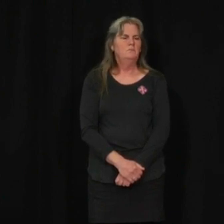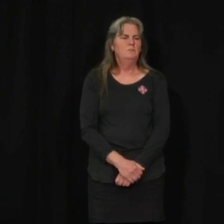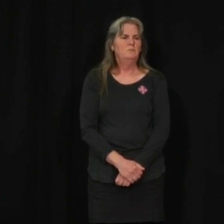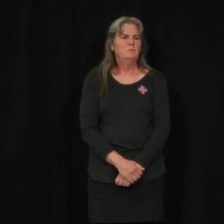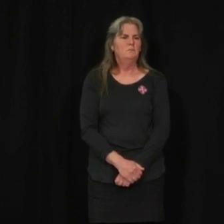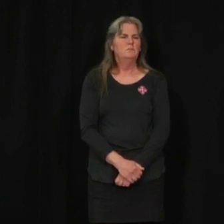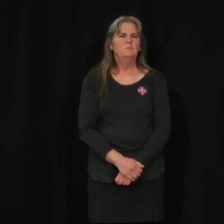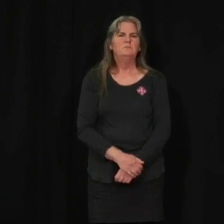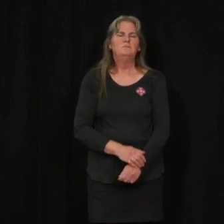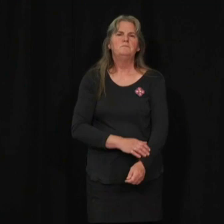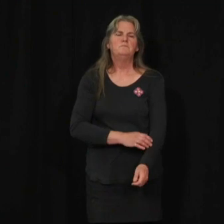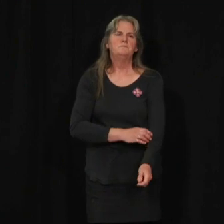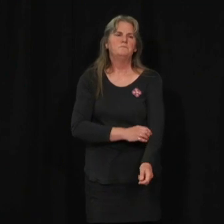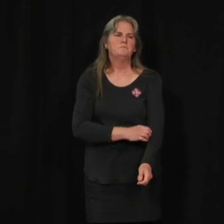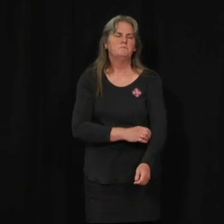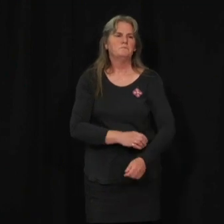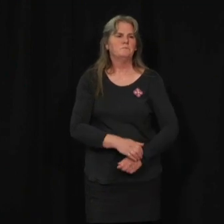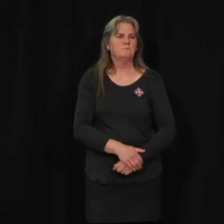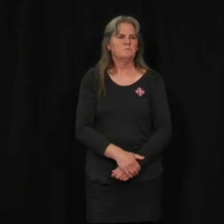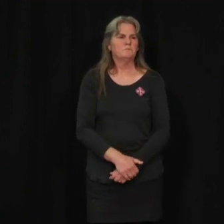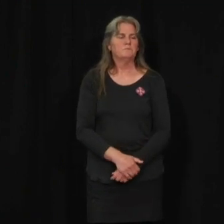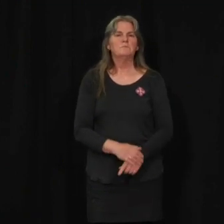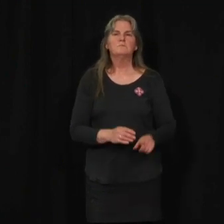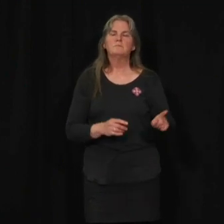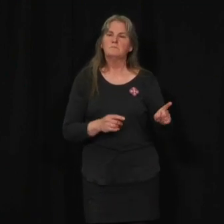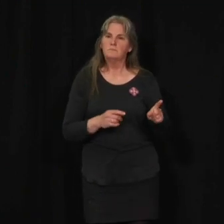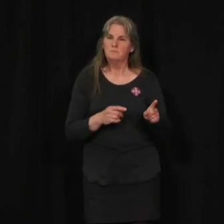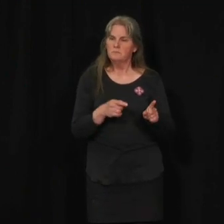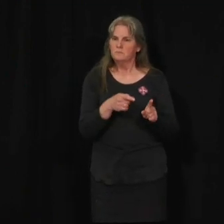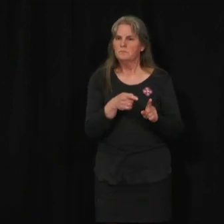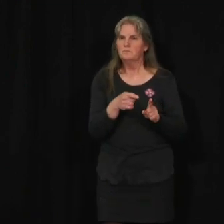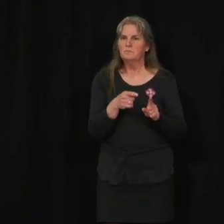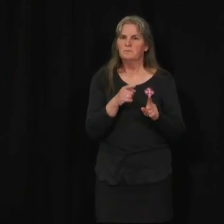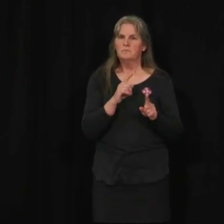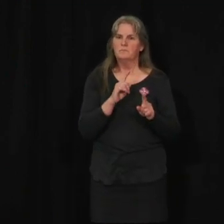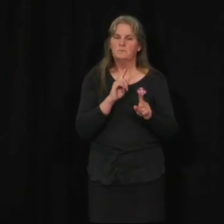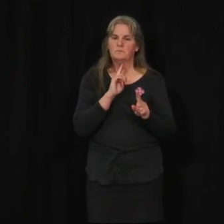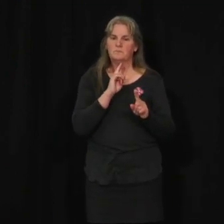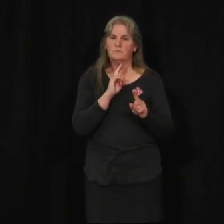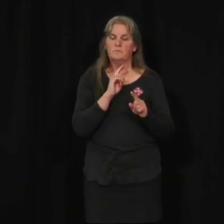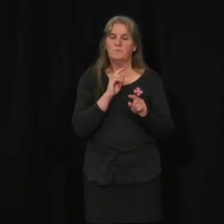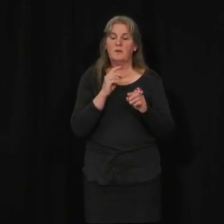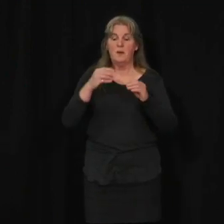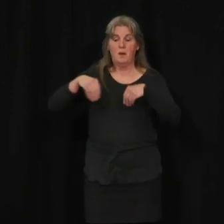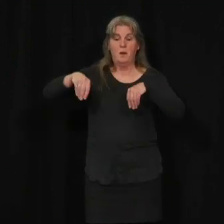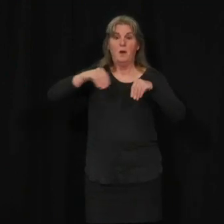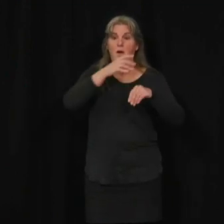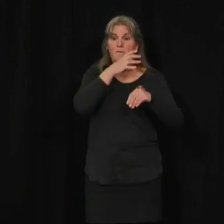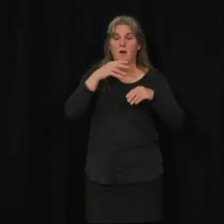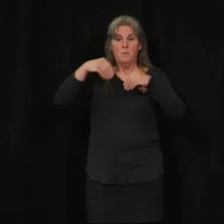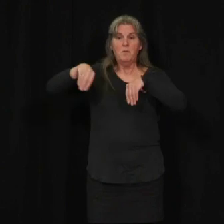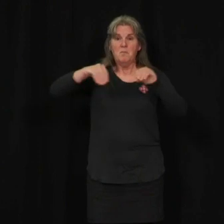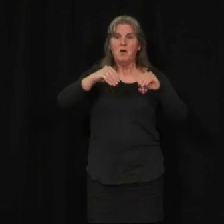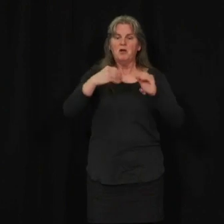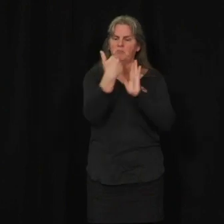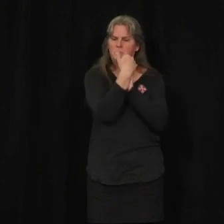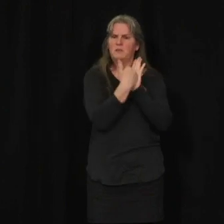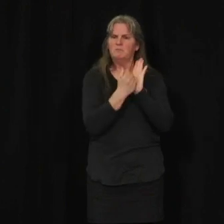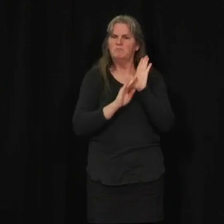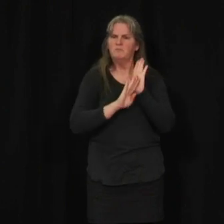demandes. Donc, I just explained that market guidelines are available for